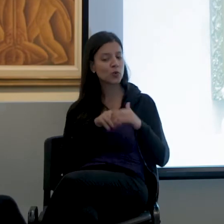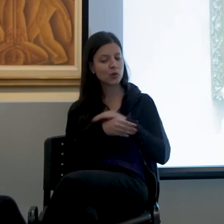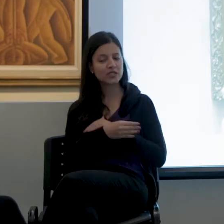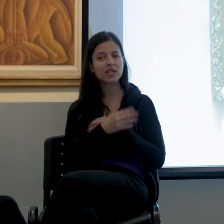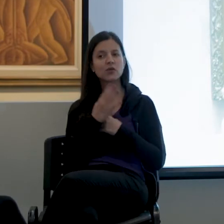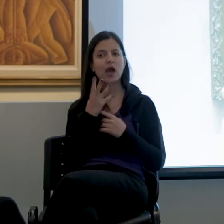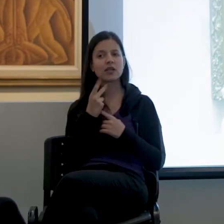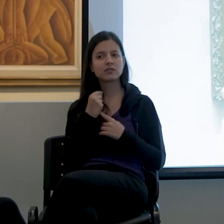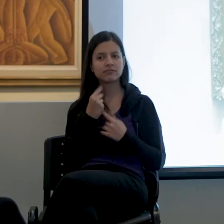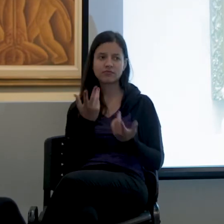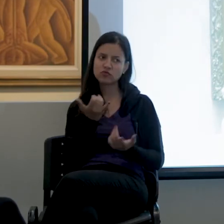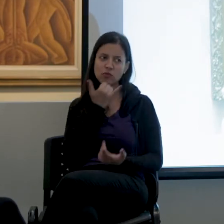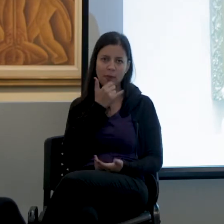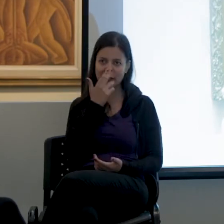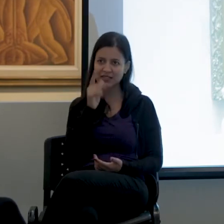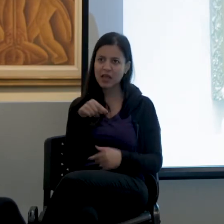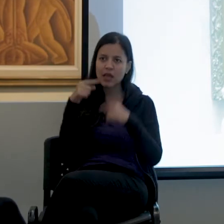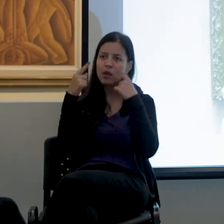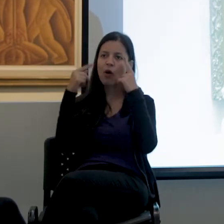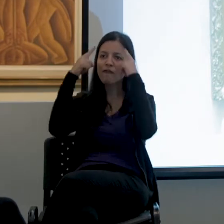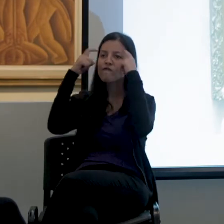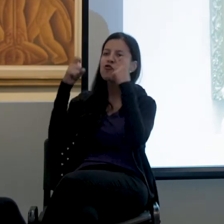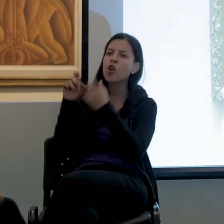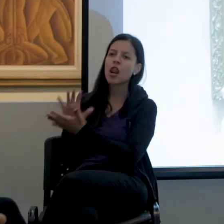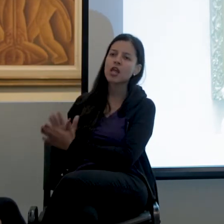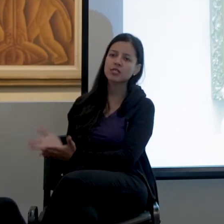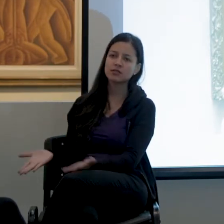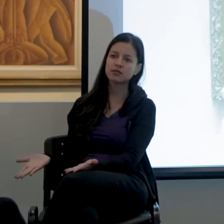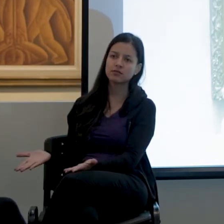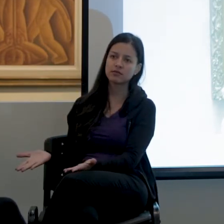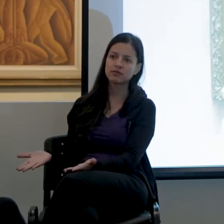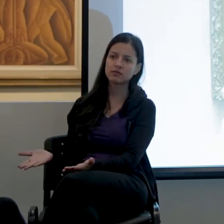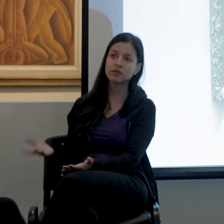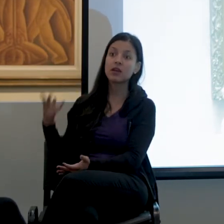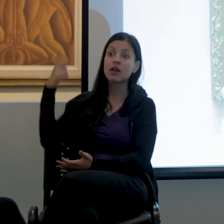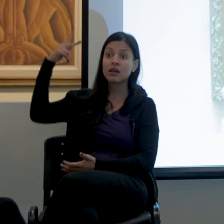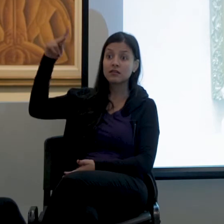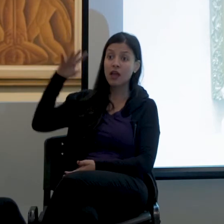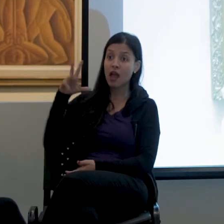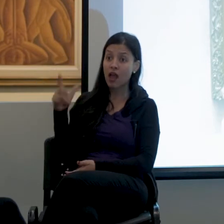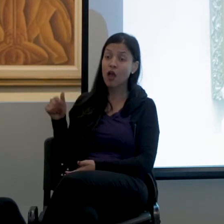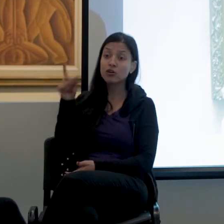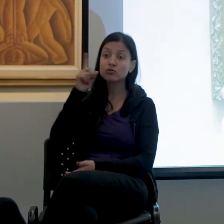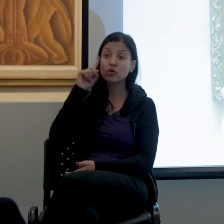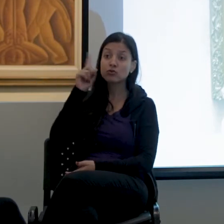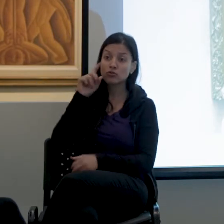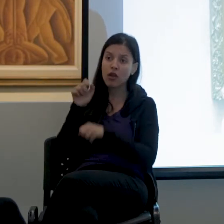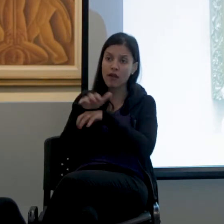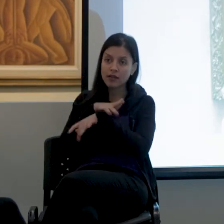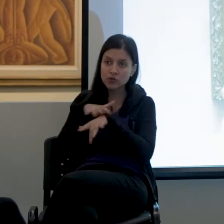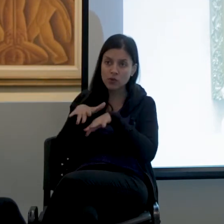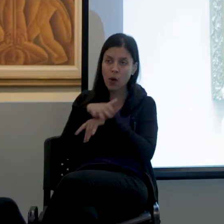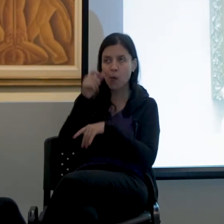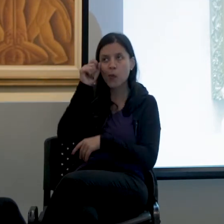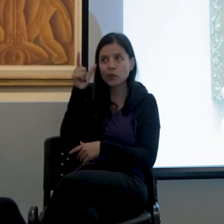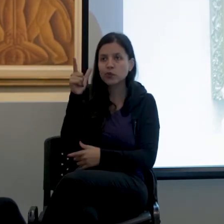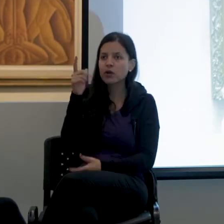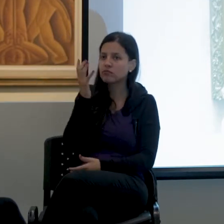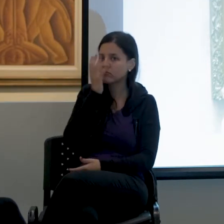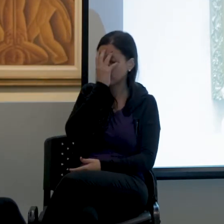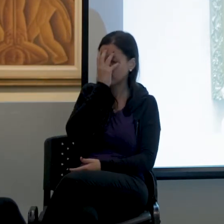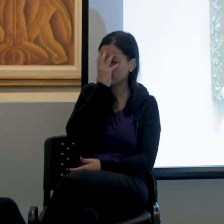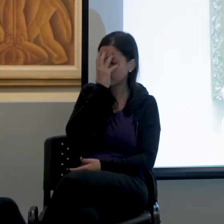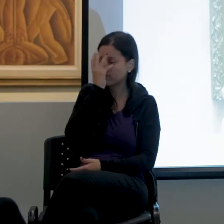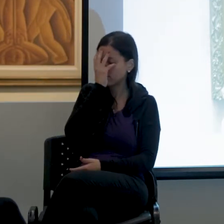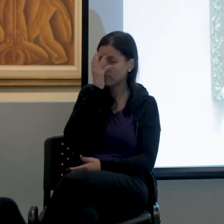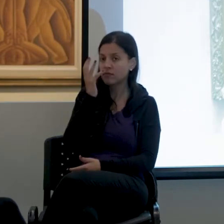É uma violência dizer isso, inclusive. Né? Ela é um objeto do uso cotidiano, ritualístico, de uma sociedade ou de uma cultura na qual ela faz